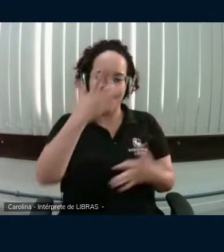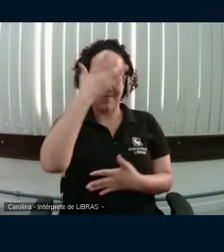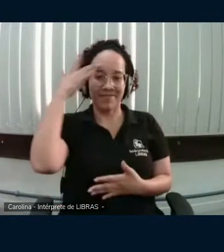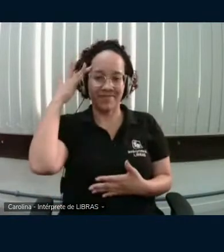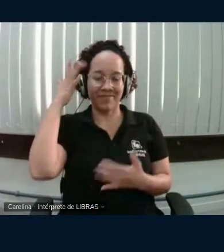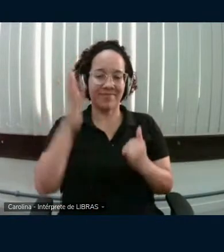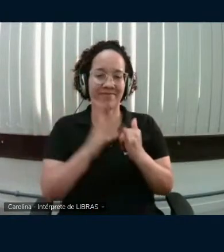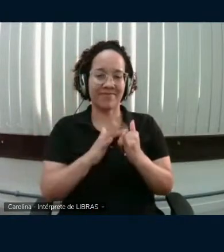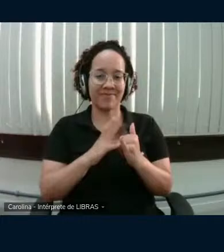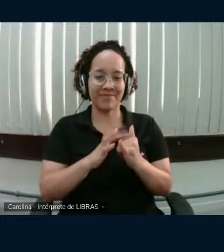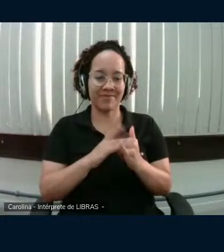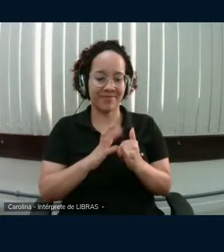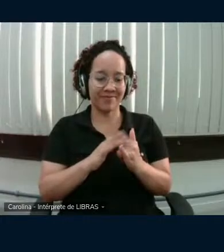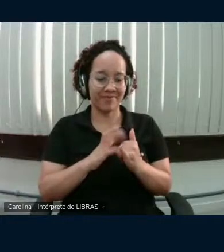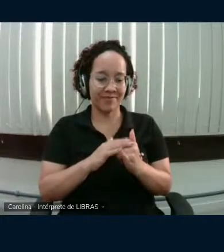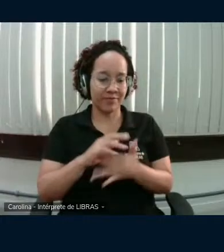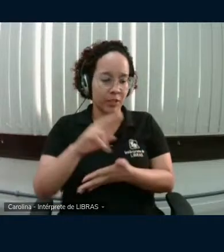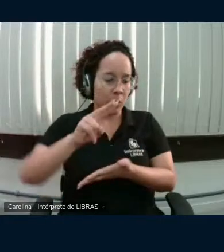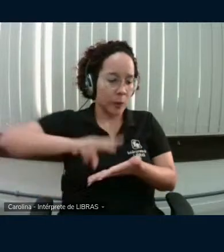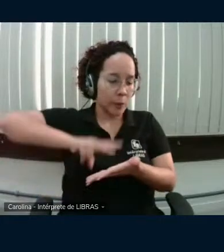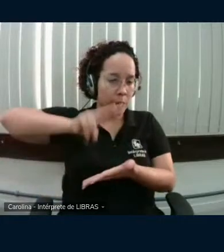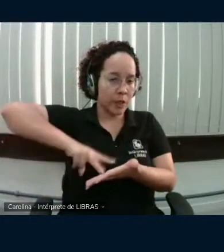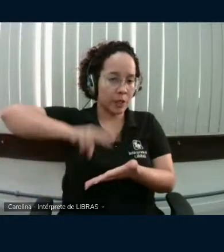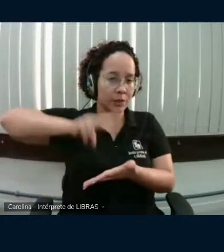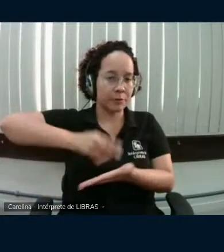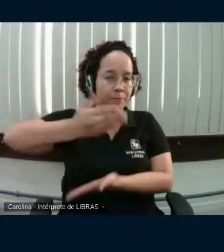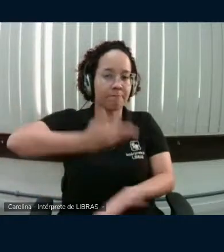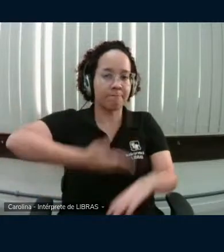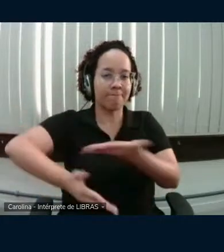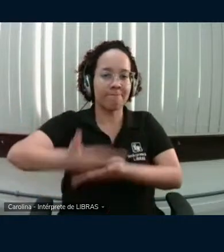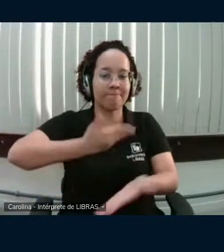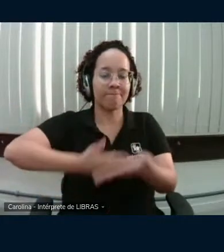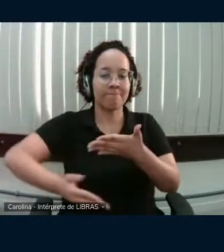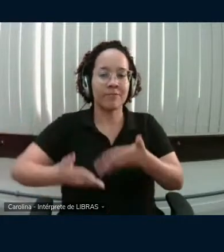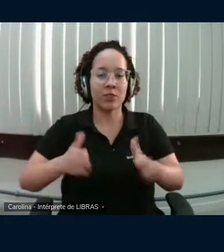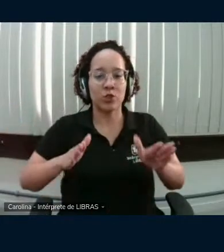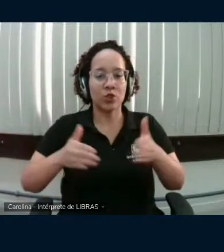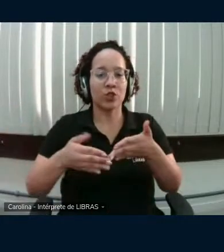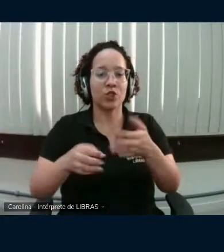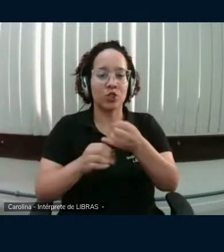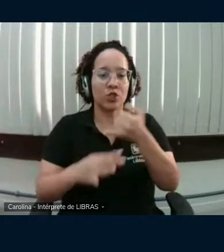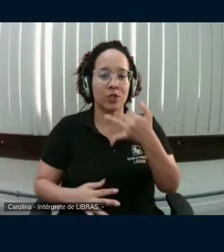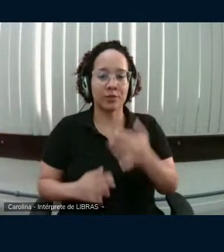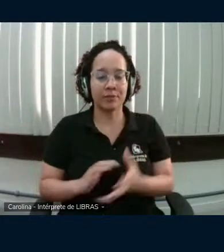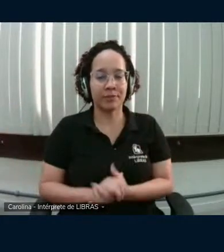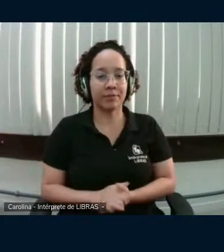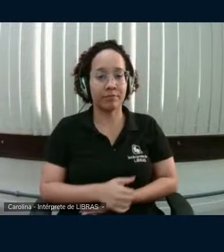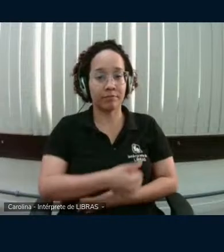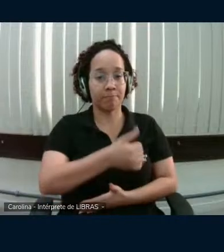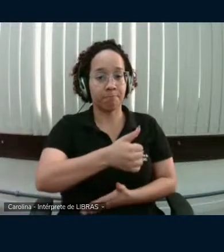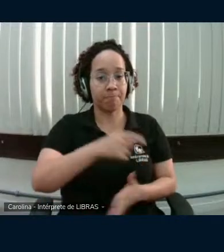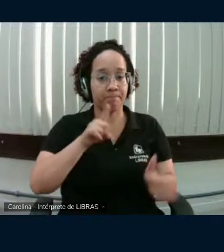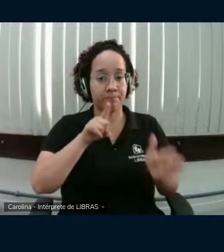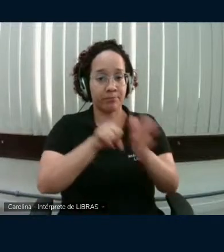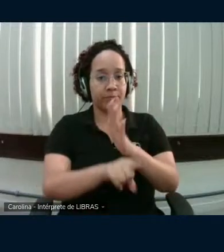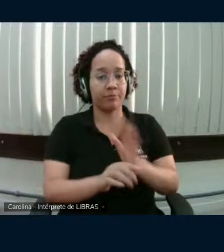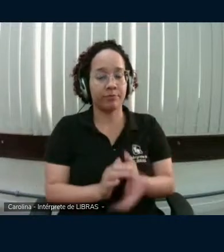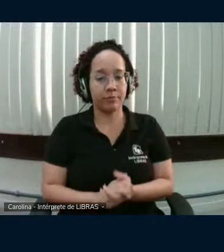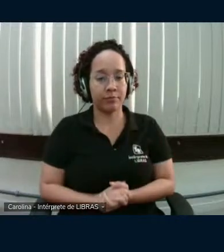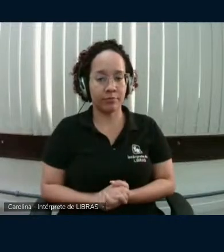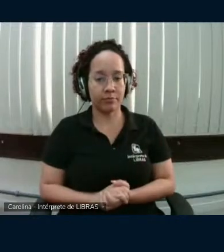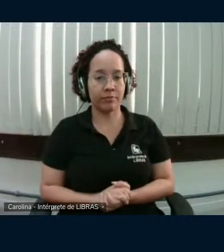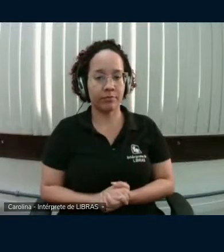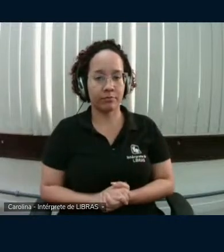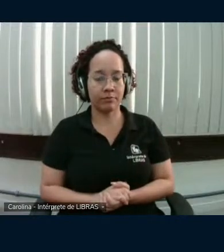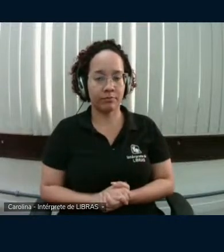enquanto a gente lê a interação no chat. Bom, primeira pergunta é: de que maneira o